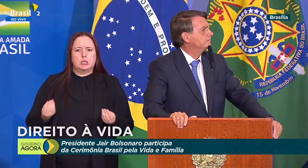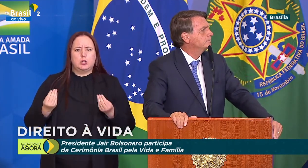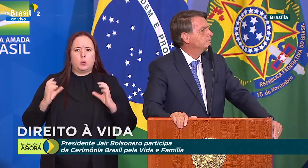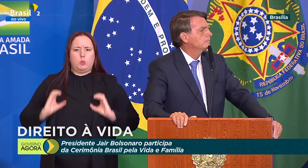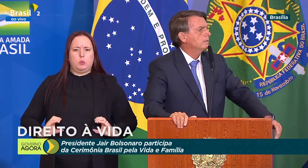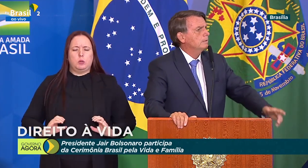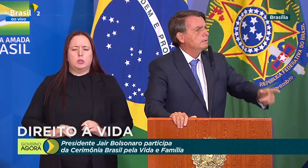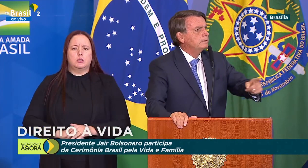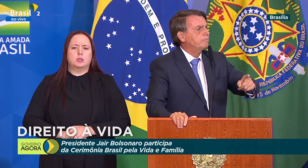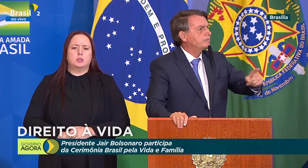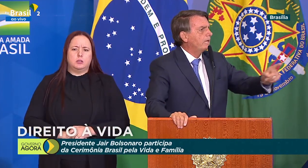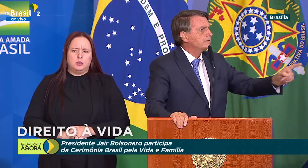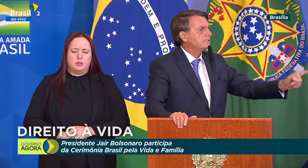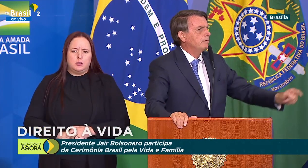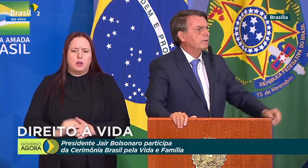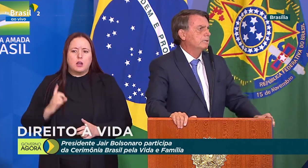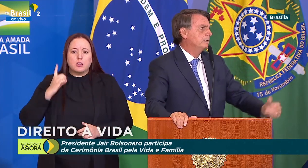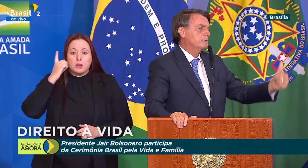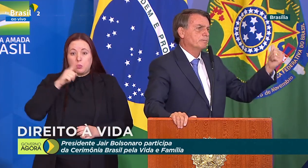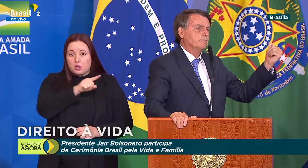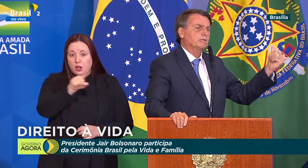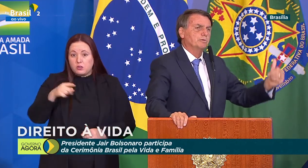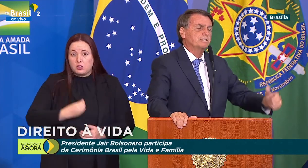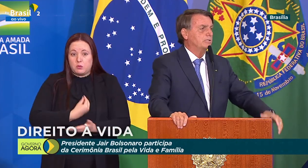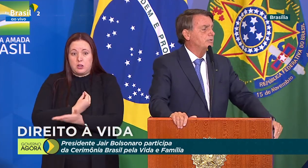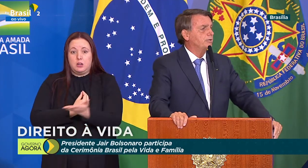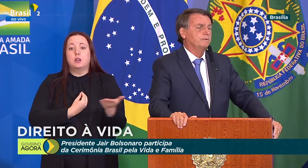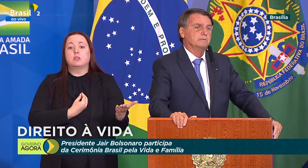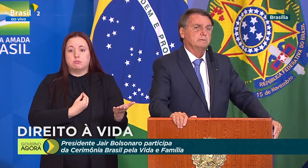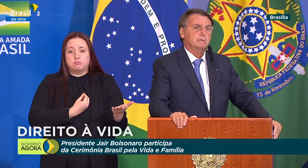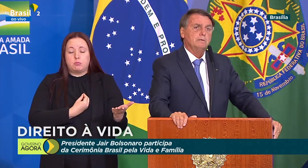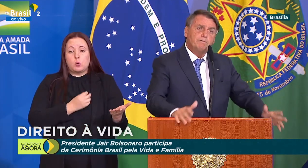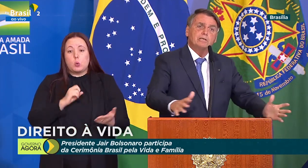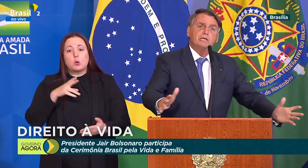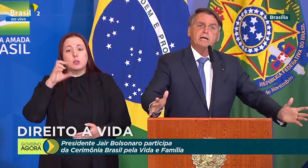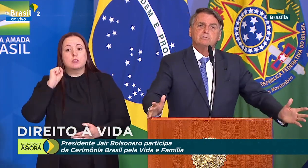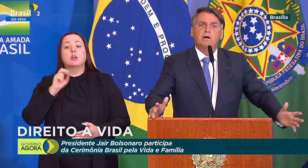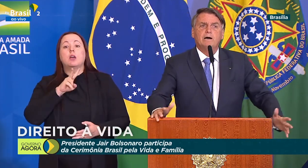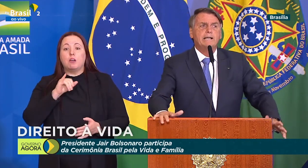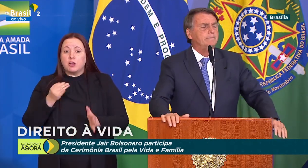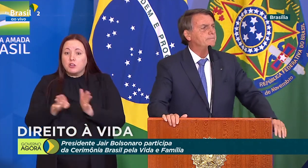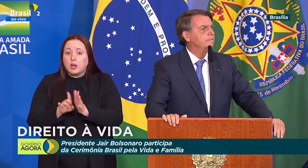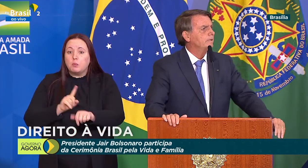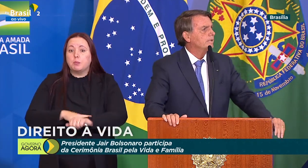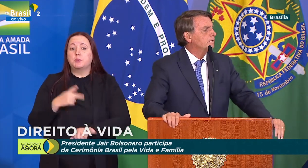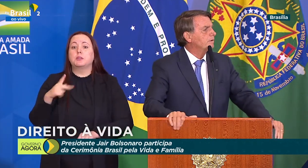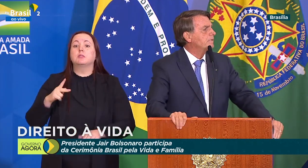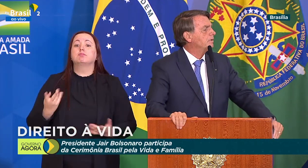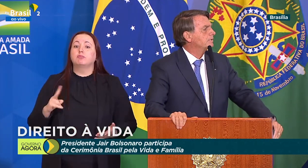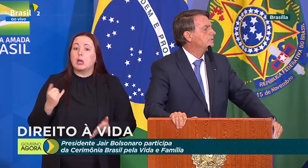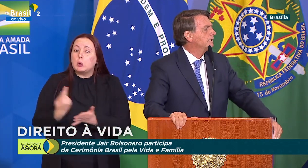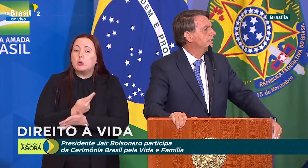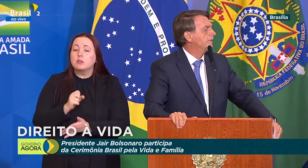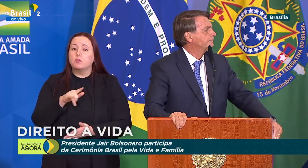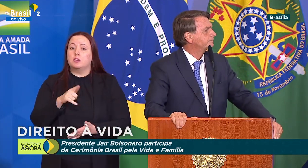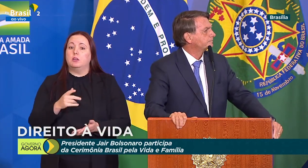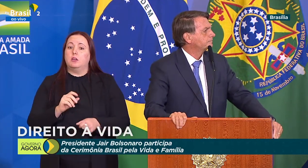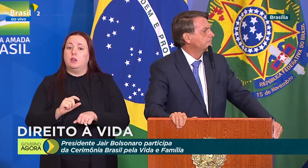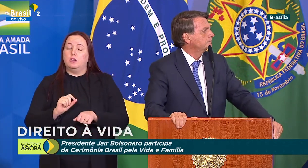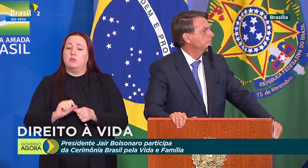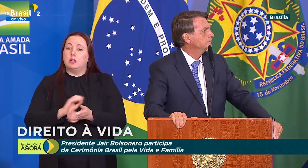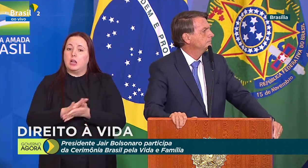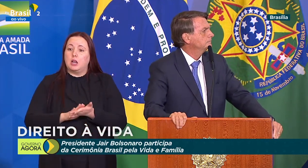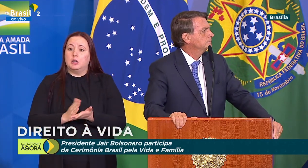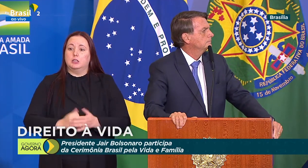comportamento deputados que estão aqui que porventura estejam sou vendo vai chegar sua hora que você não se